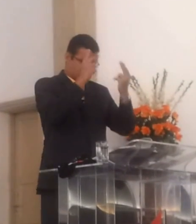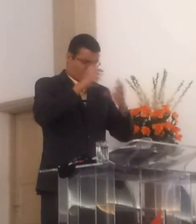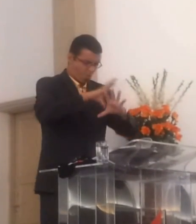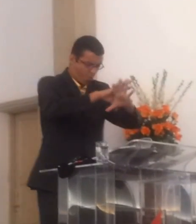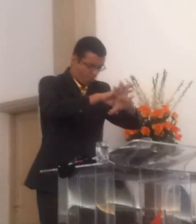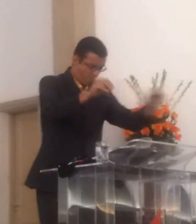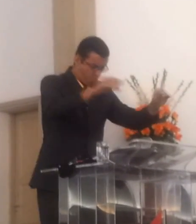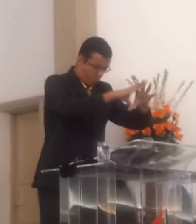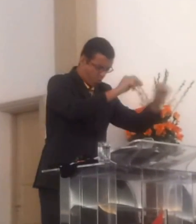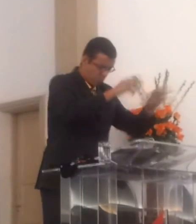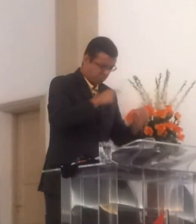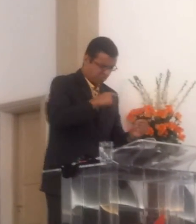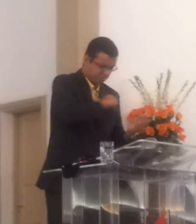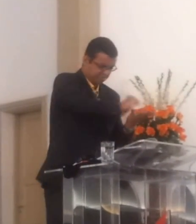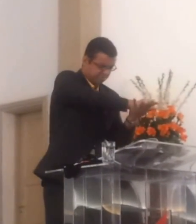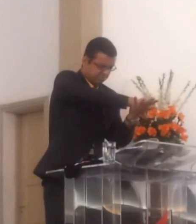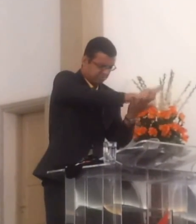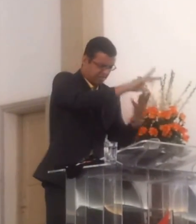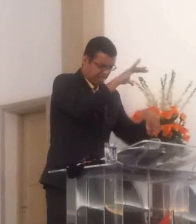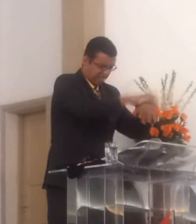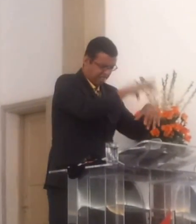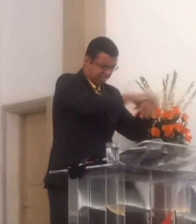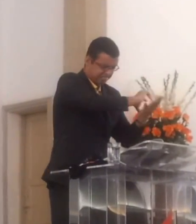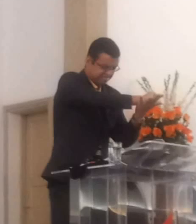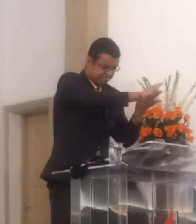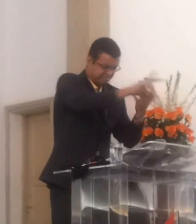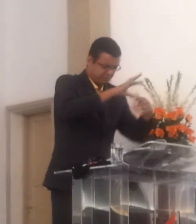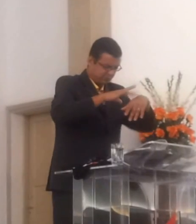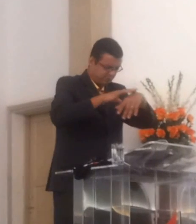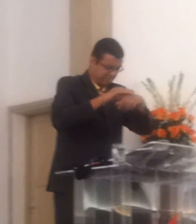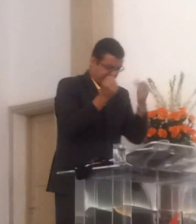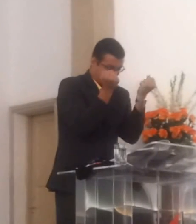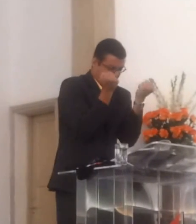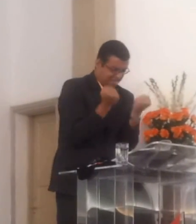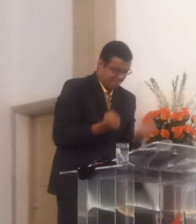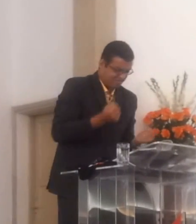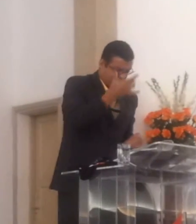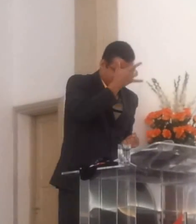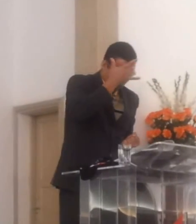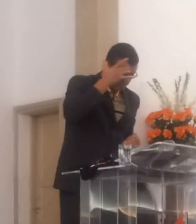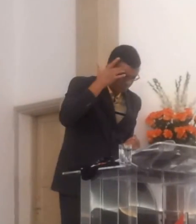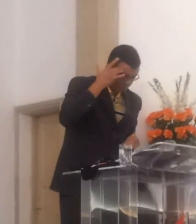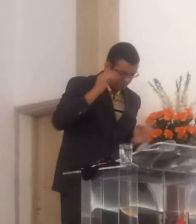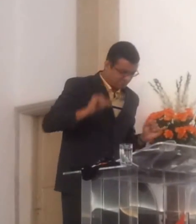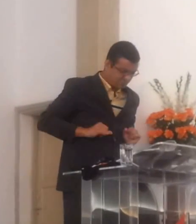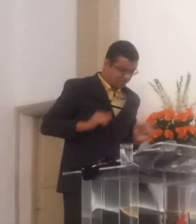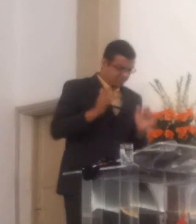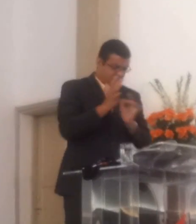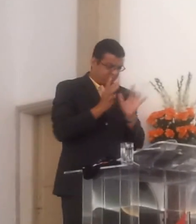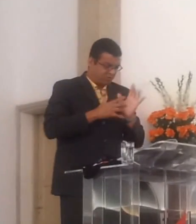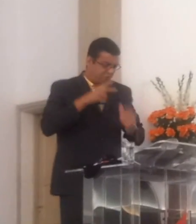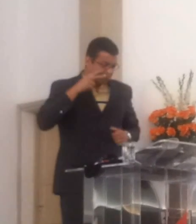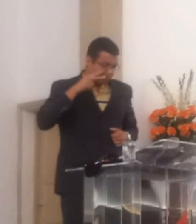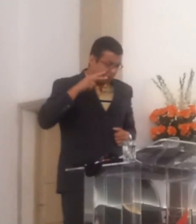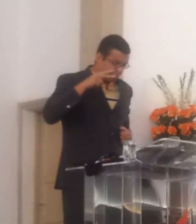Ele reunido ali, junto com o pastor, curava as pessoas, e ali o Senhor, pessoas que estavam pesadas, presas, e